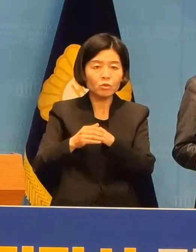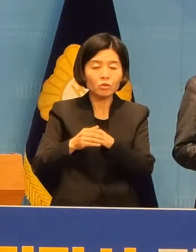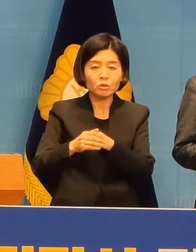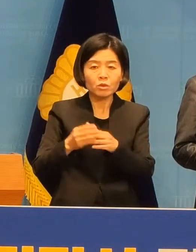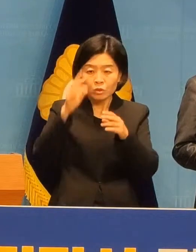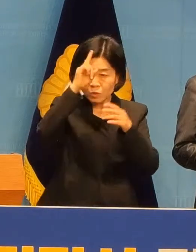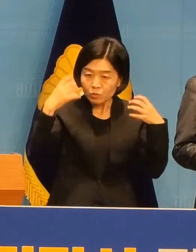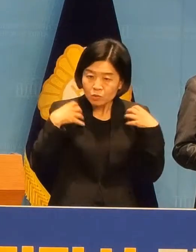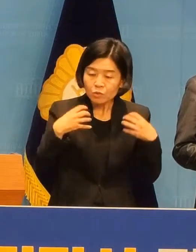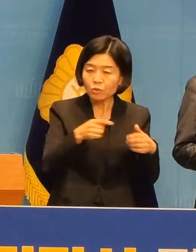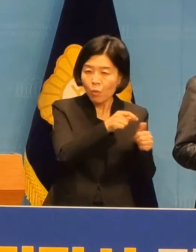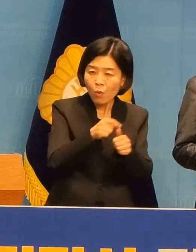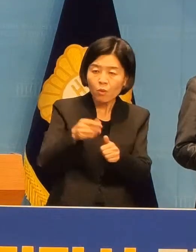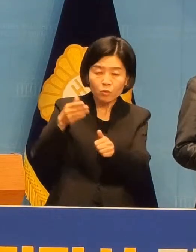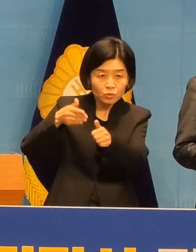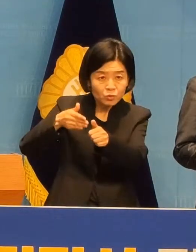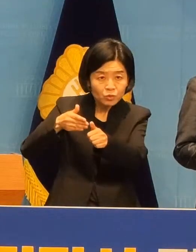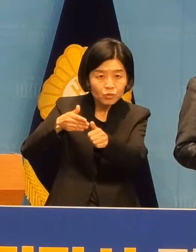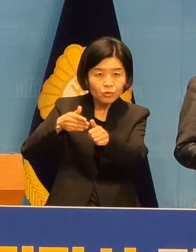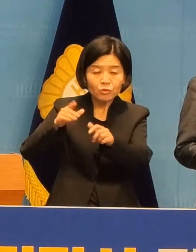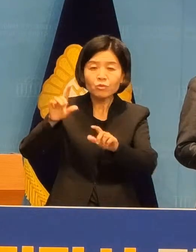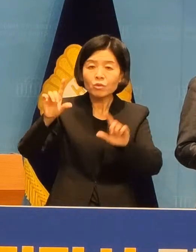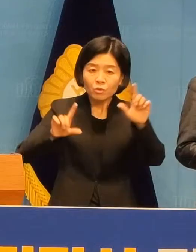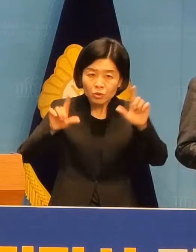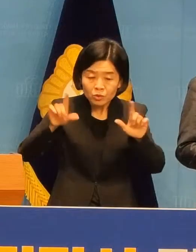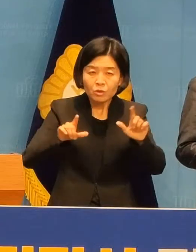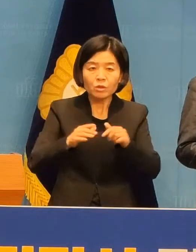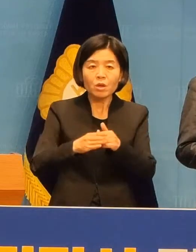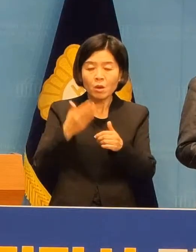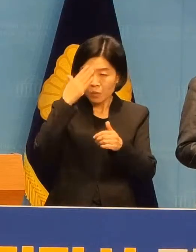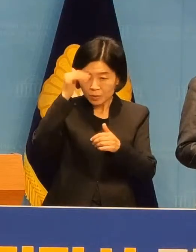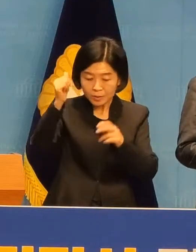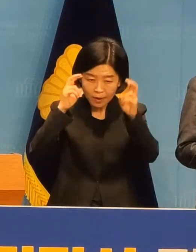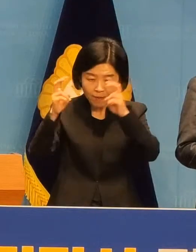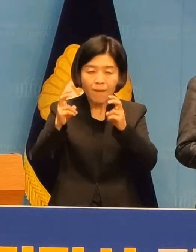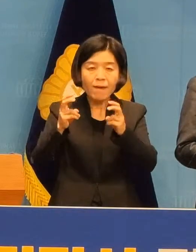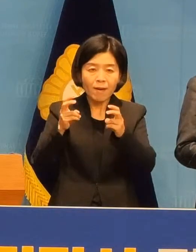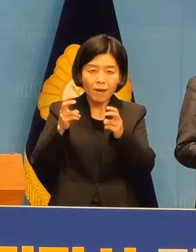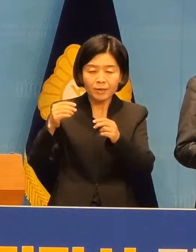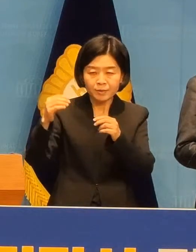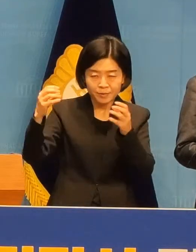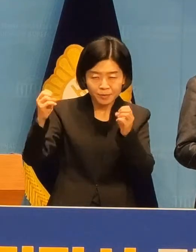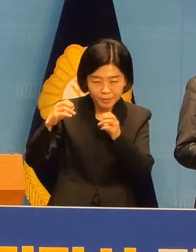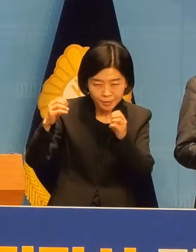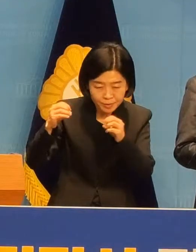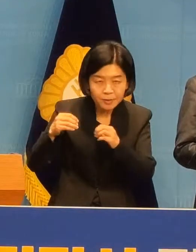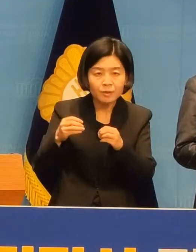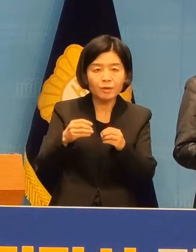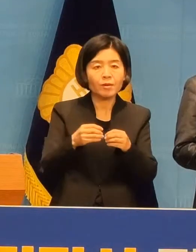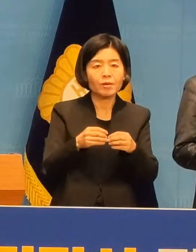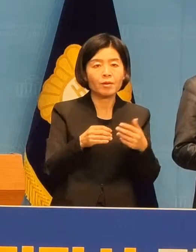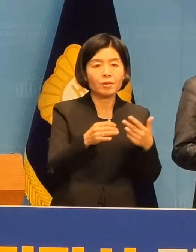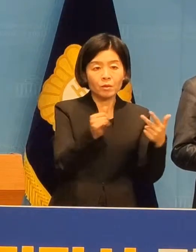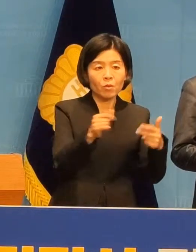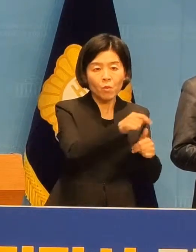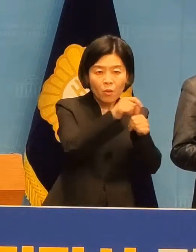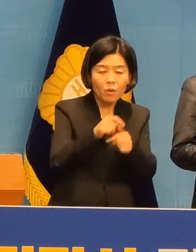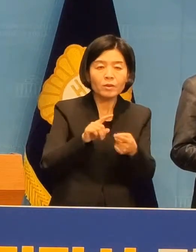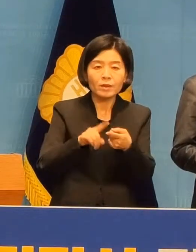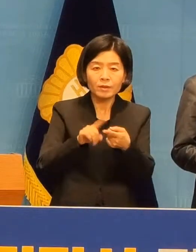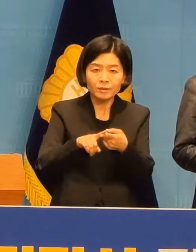요구 현황을 본사와 정확히 소통하고 고용승계에 대한 전향적 논의를 위한 테이블을 즉각 마련할 것을